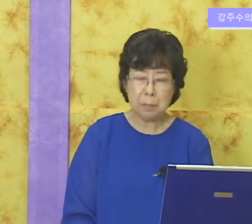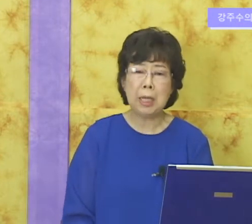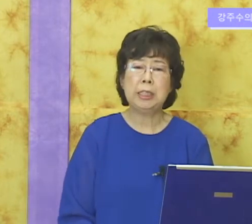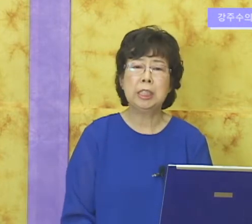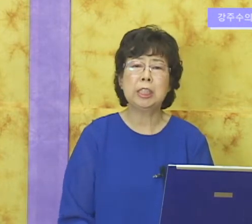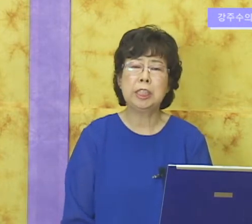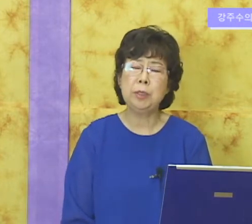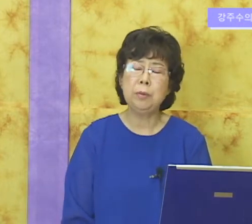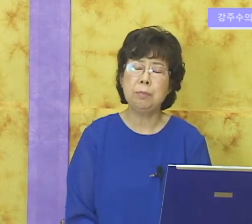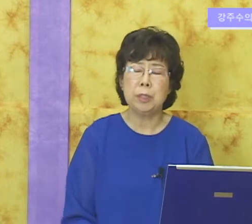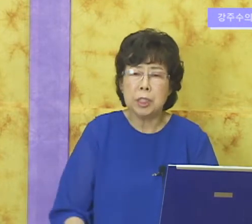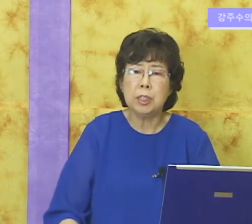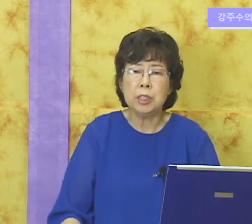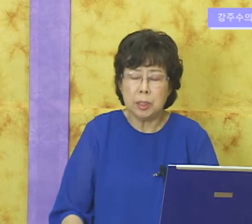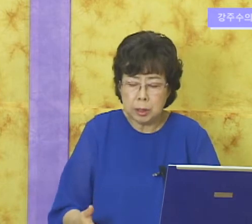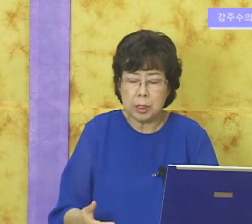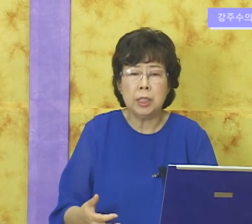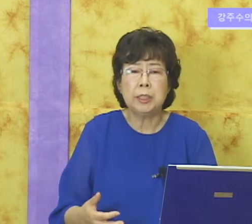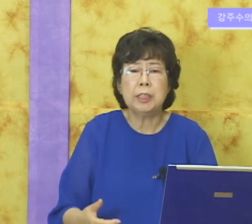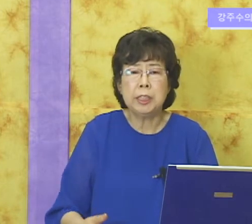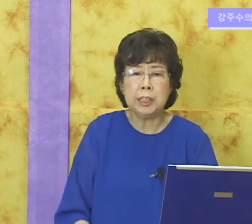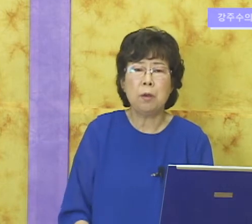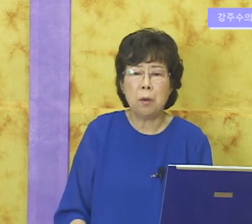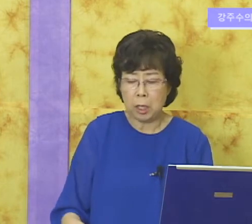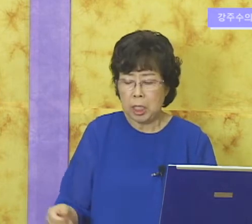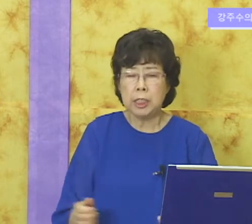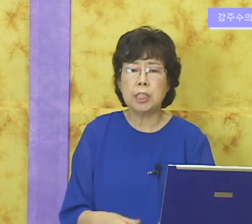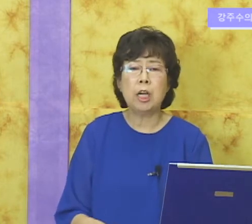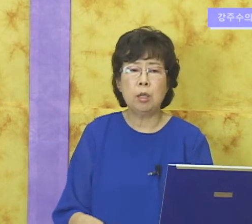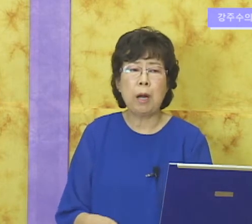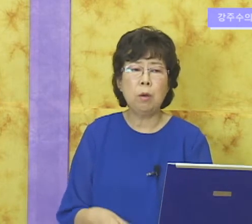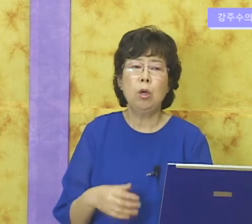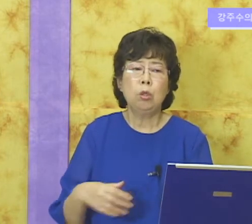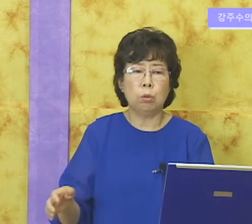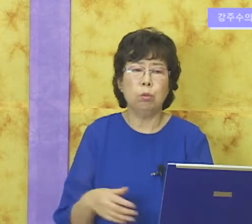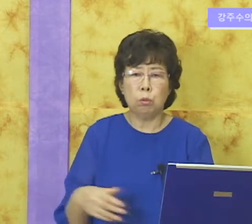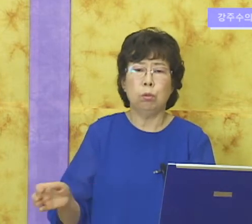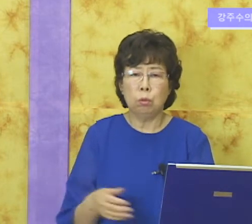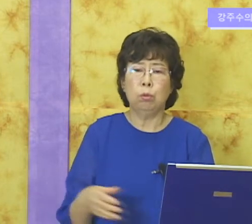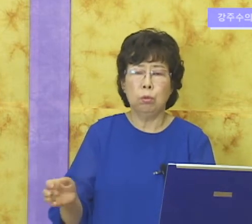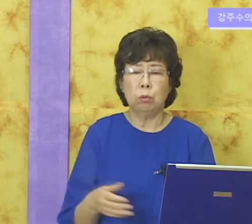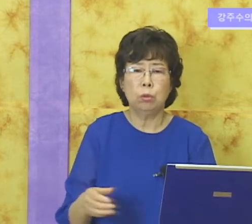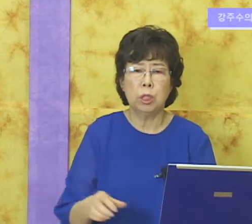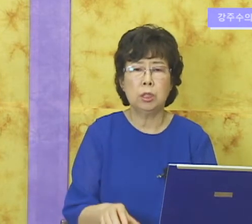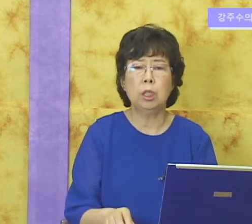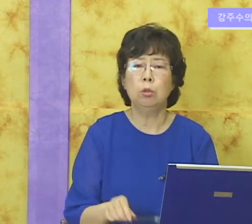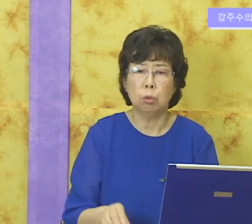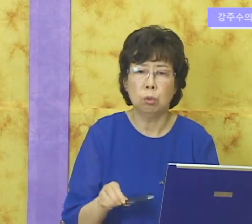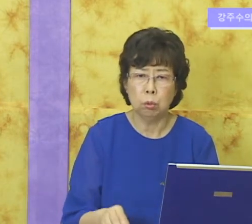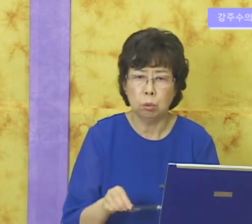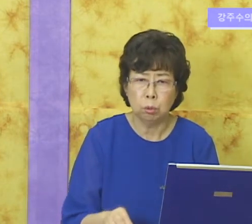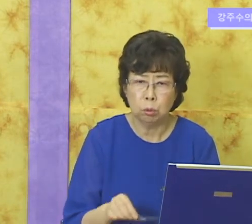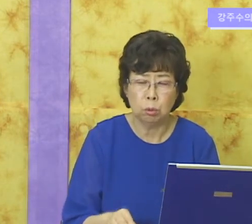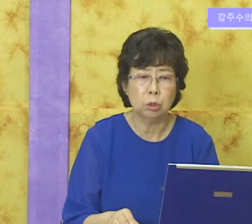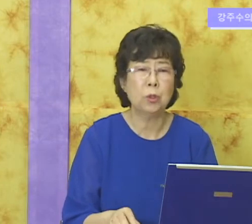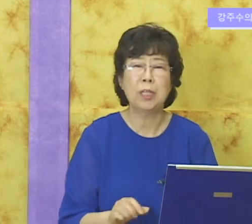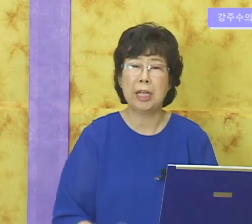신발 신은 그 신는 그 신체로 책상을 발로 툭툭툭툭 쳐서 툭툭툭툭 소리